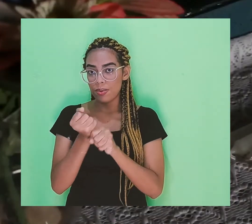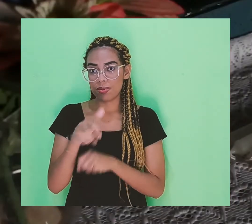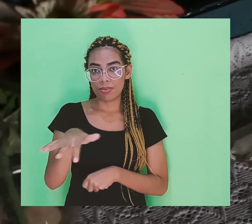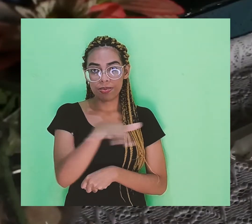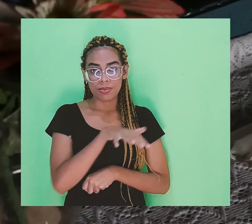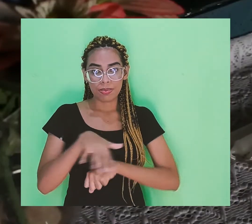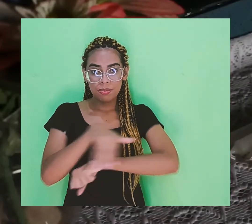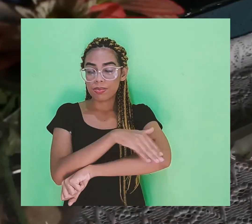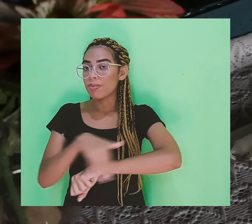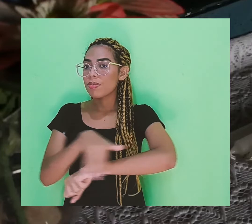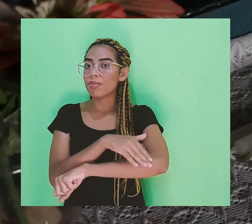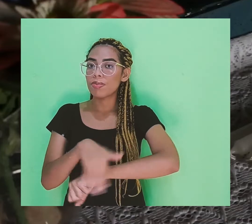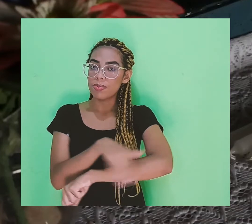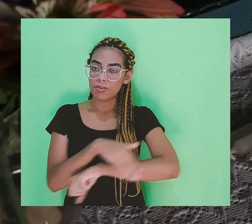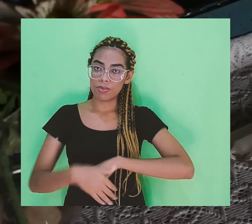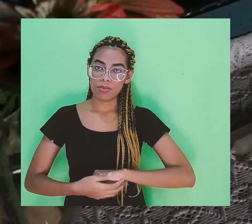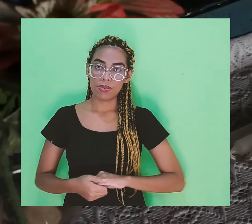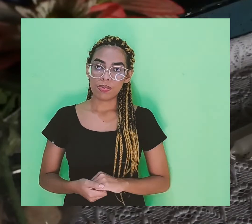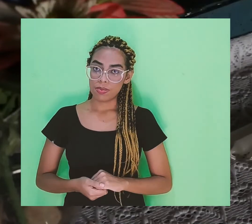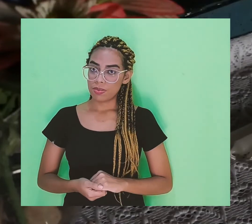bairro. E